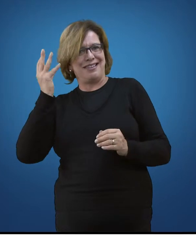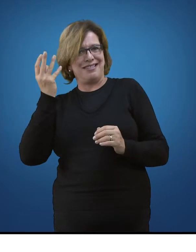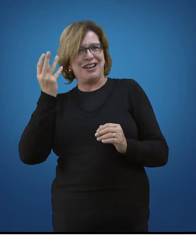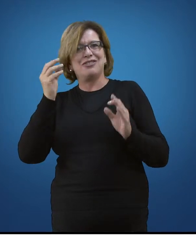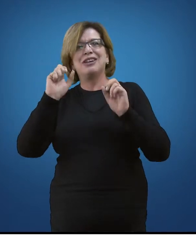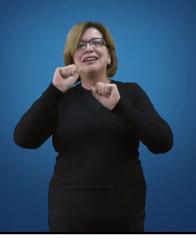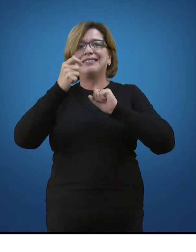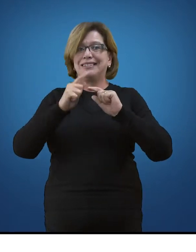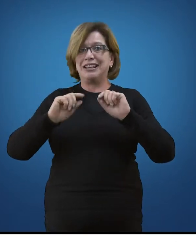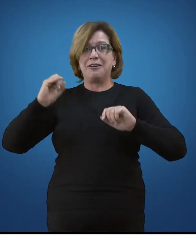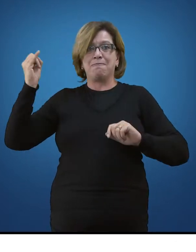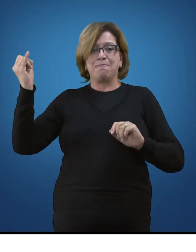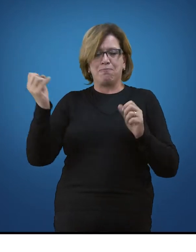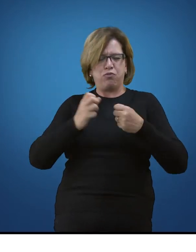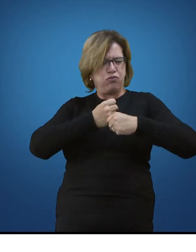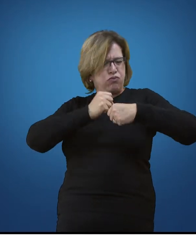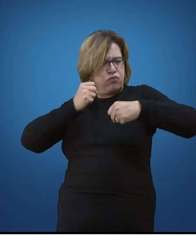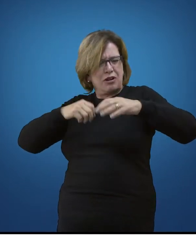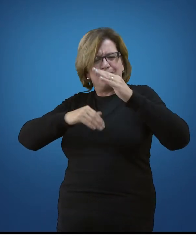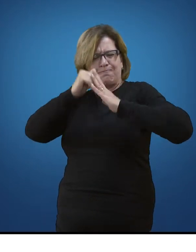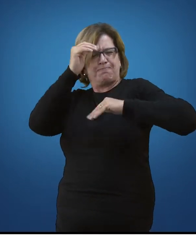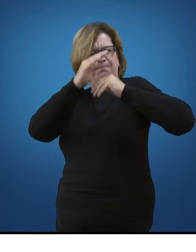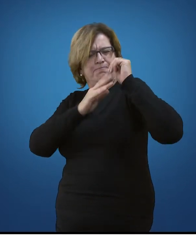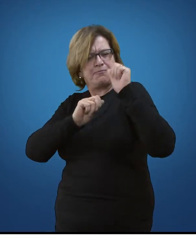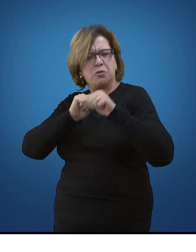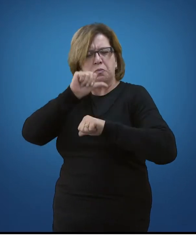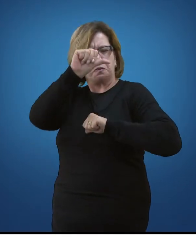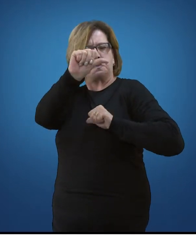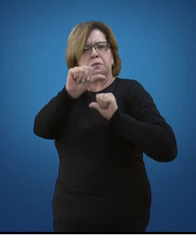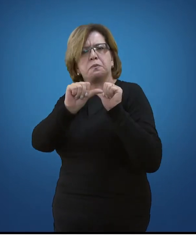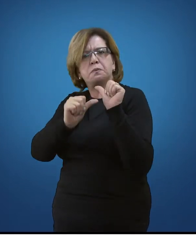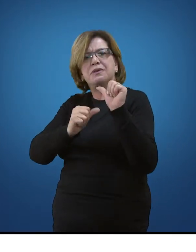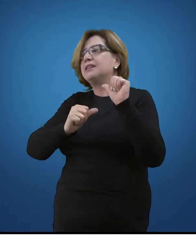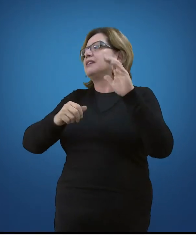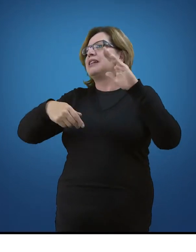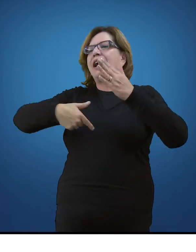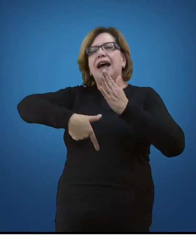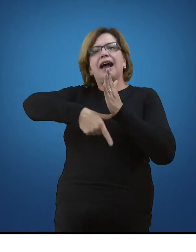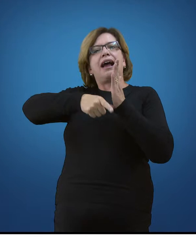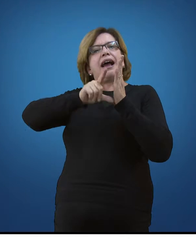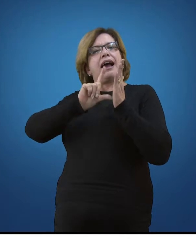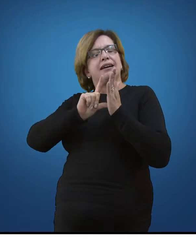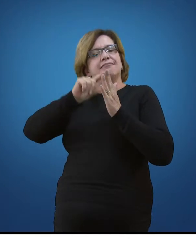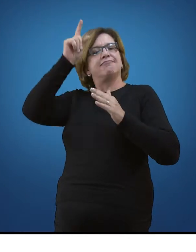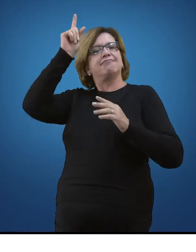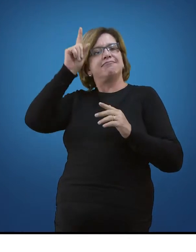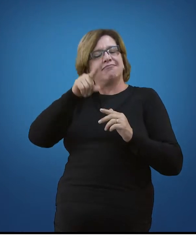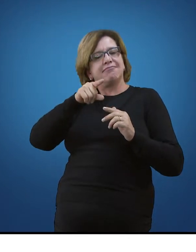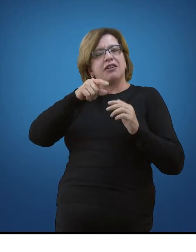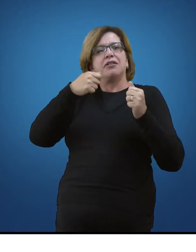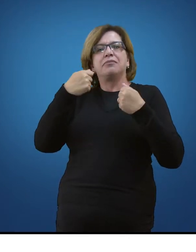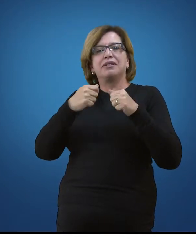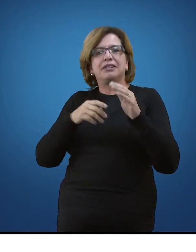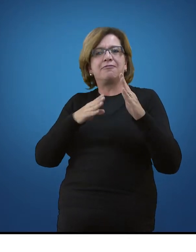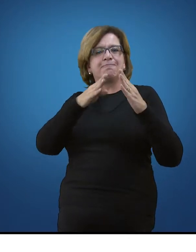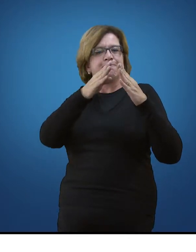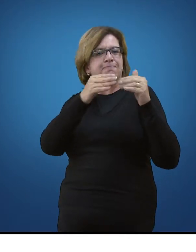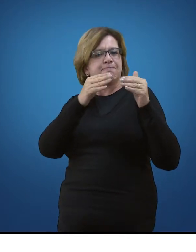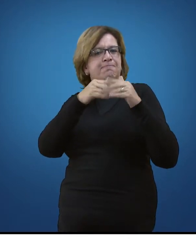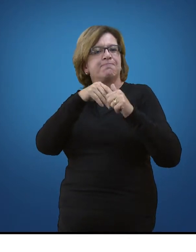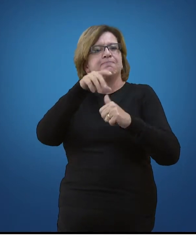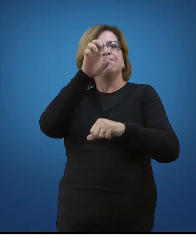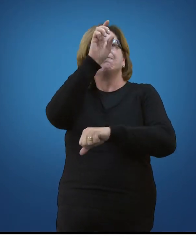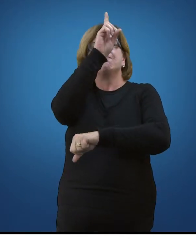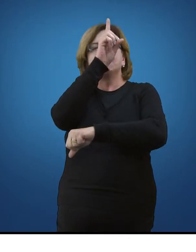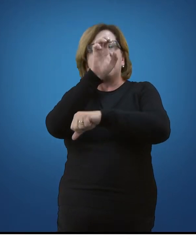a solicitação de grandes obras tem que ser feitas para órgãos superiores. Então eu não posso esperar chegar